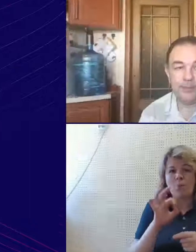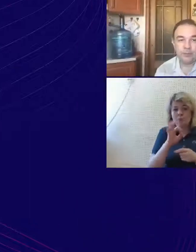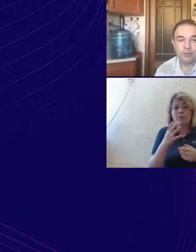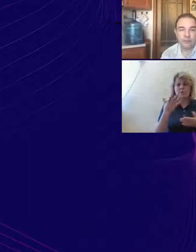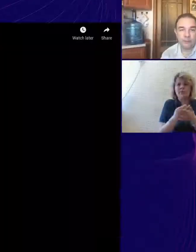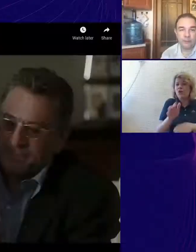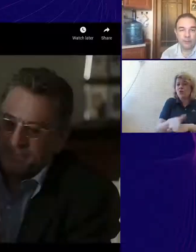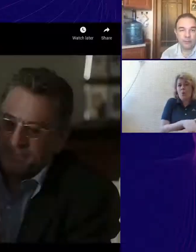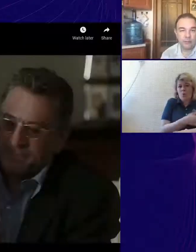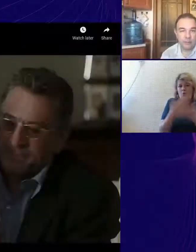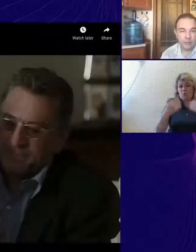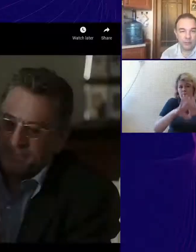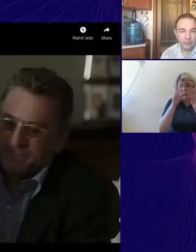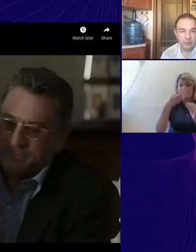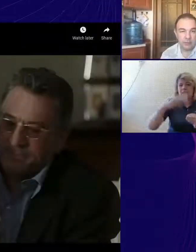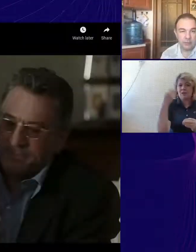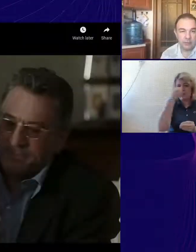посмотрим.